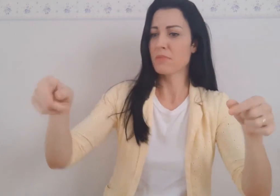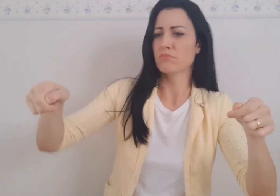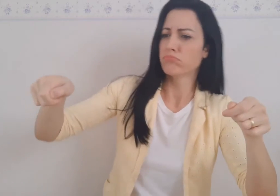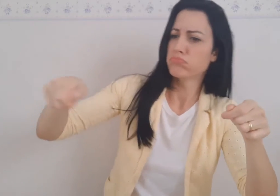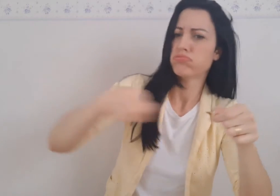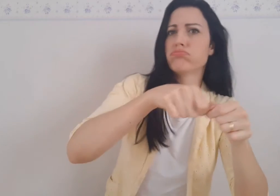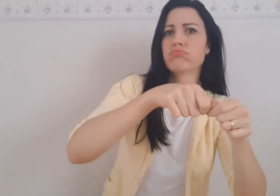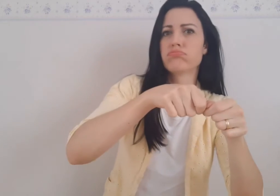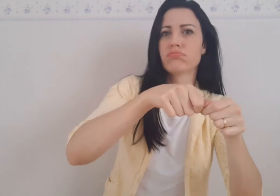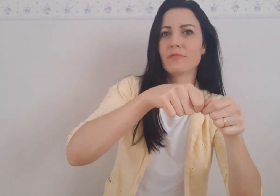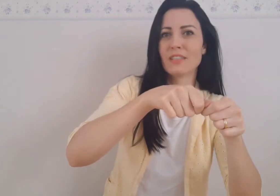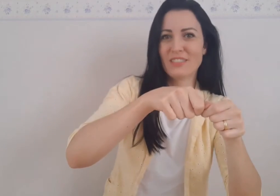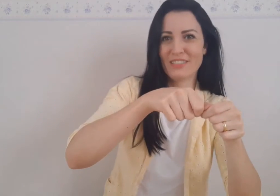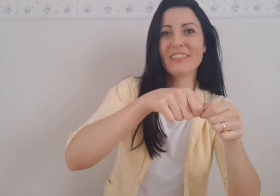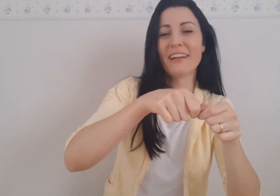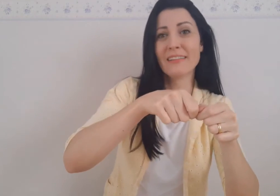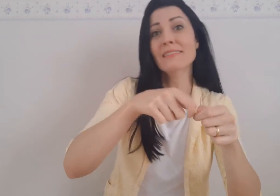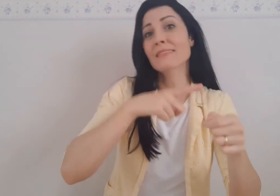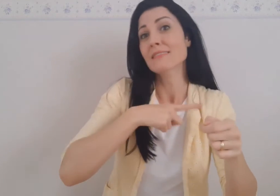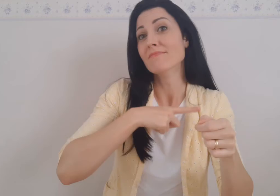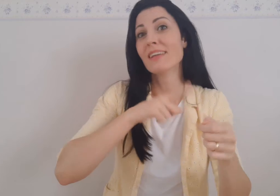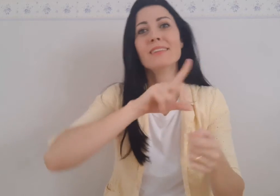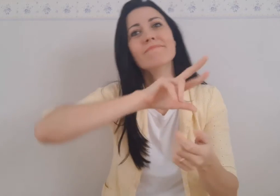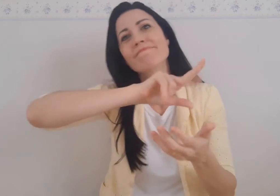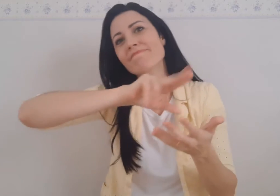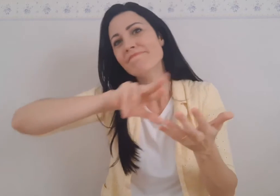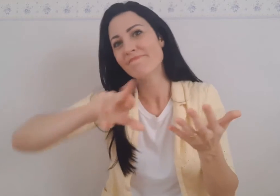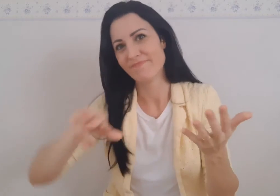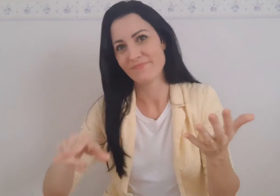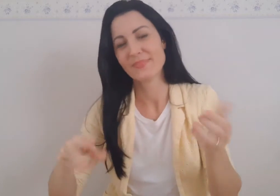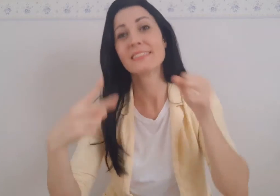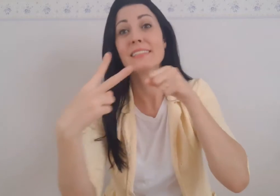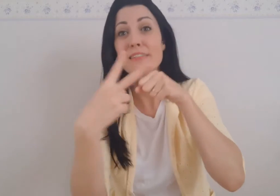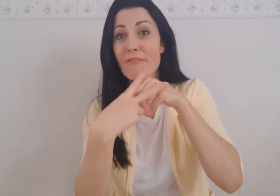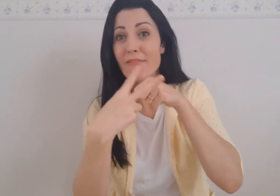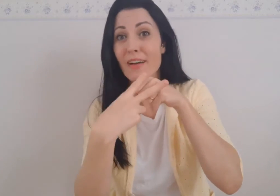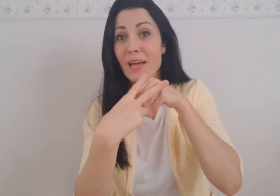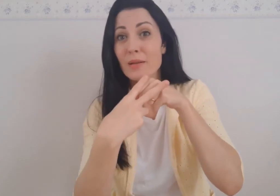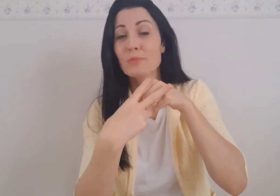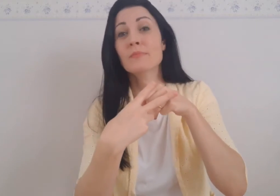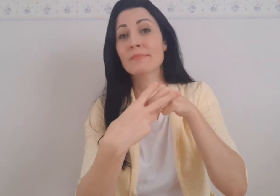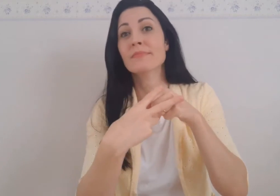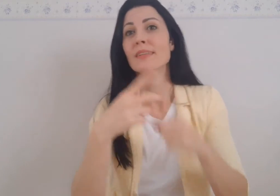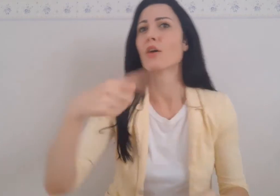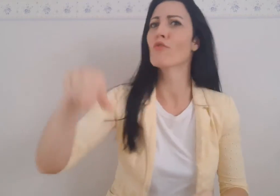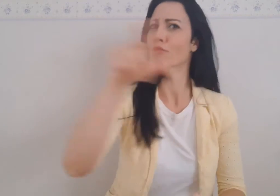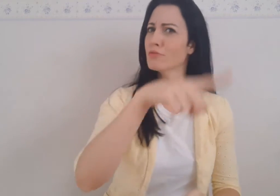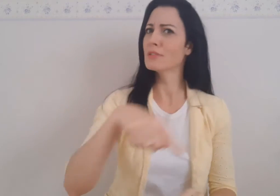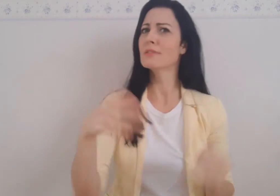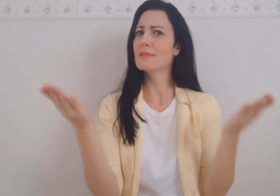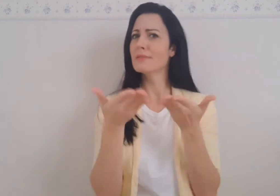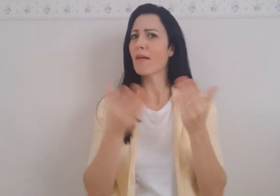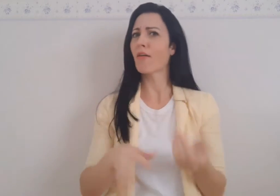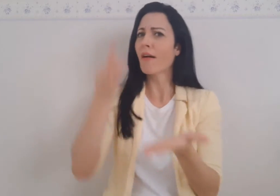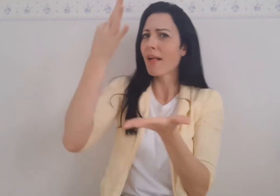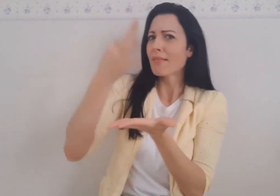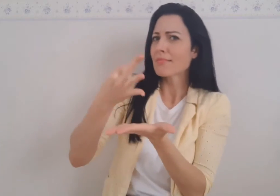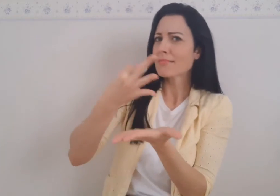Abrir um zíper assim, fechar assim. Tem várias formas do verbo. Vocês